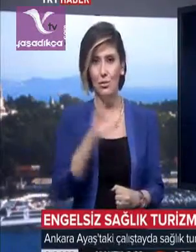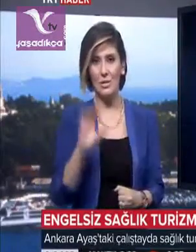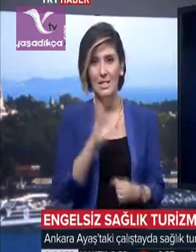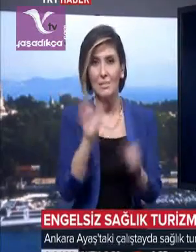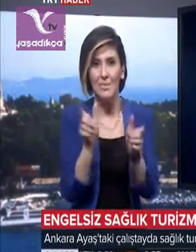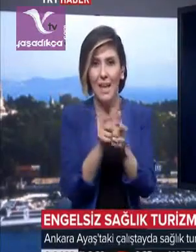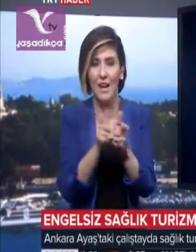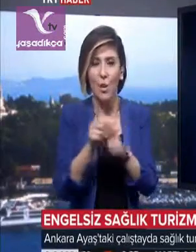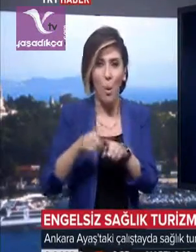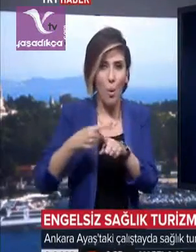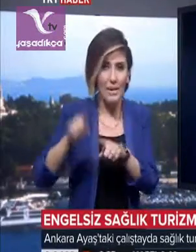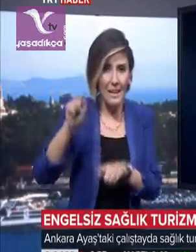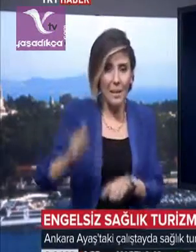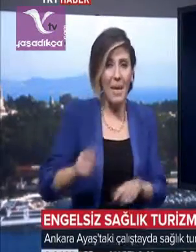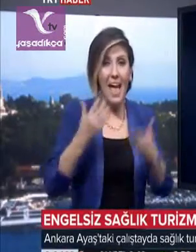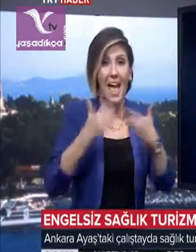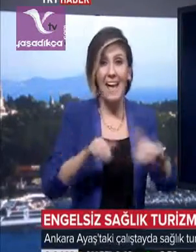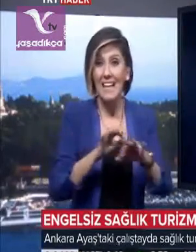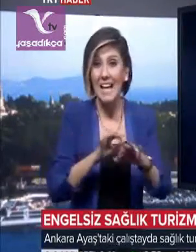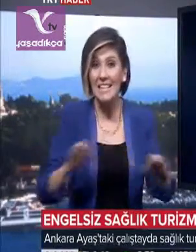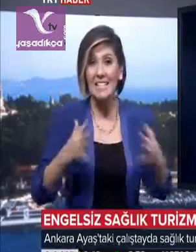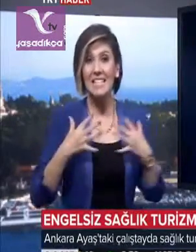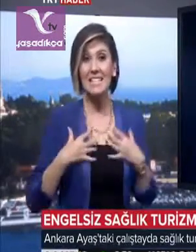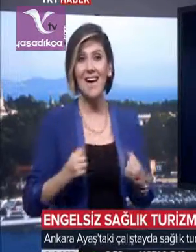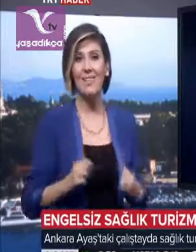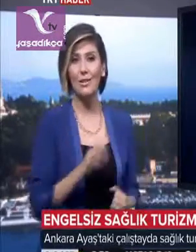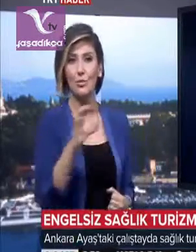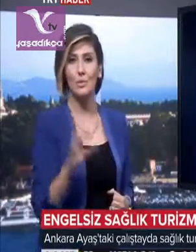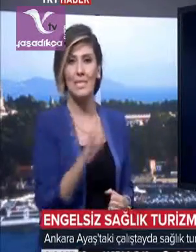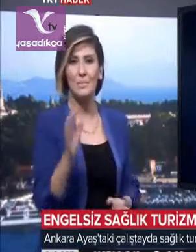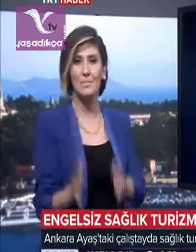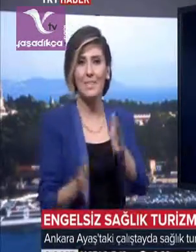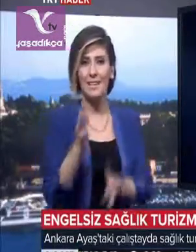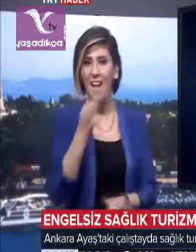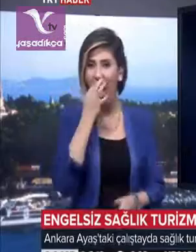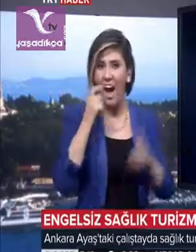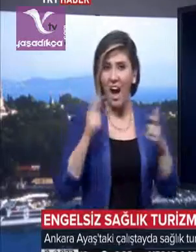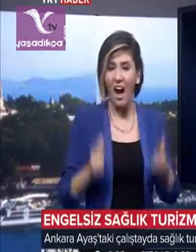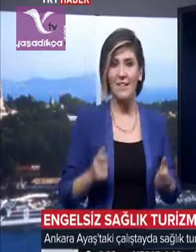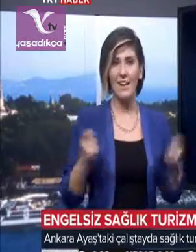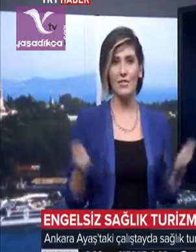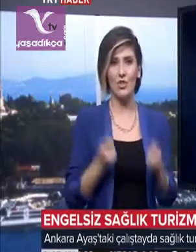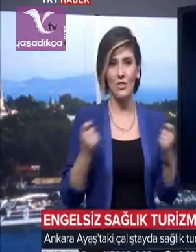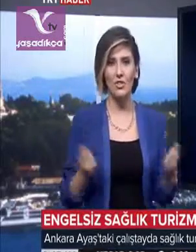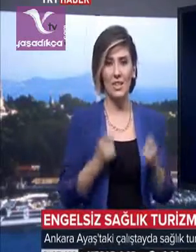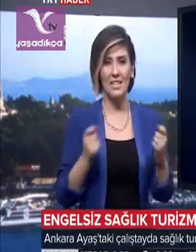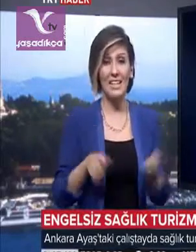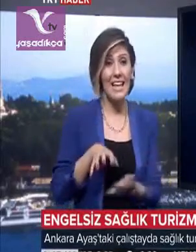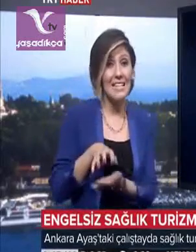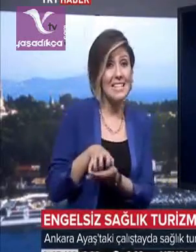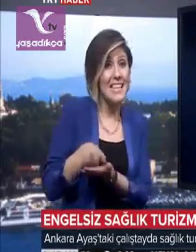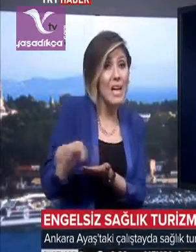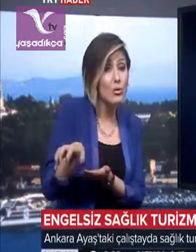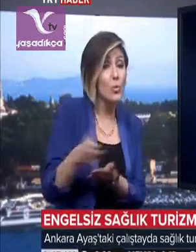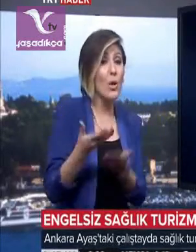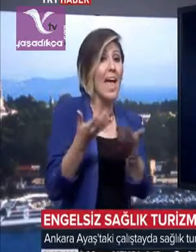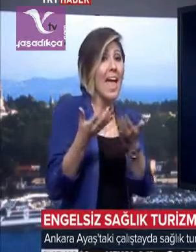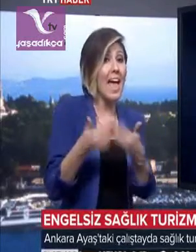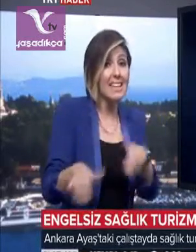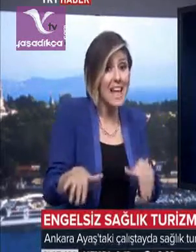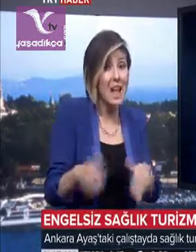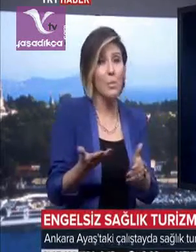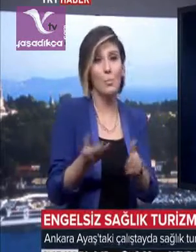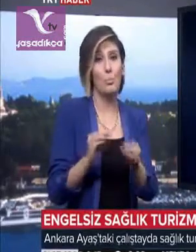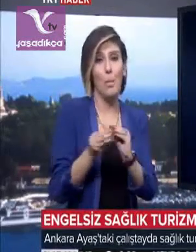Derneği'nin ortaklaşa düzenlediği Engelsiz Sağlık Turizmi Kenti Ankara Çalıştay'ında sektörün ve engellilerin